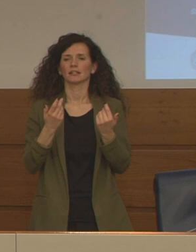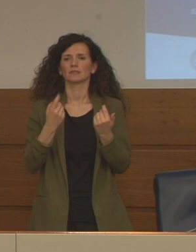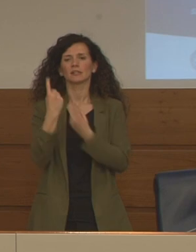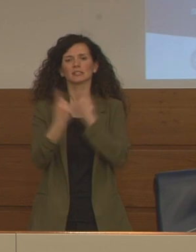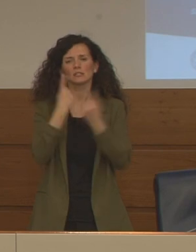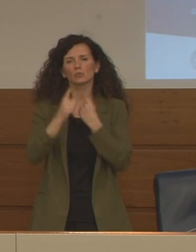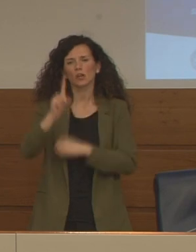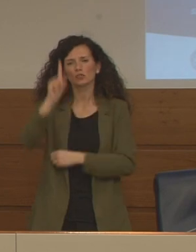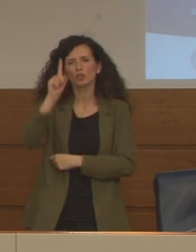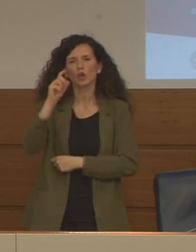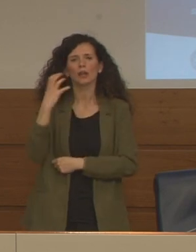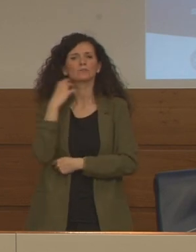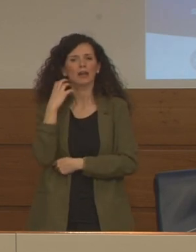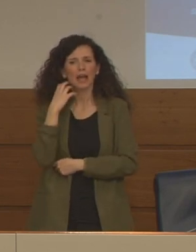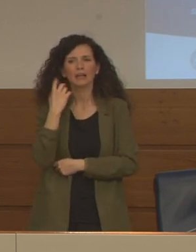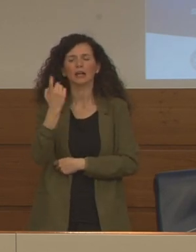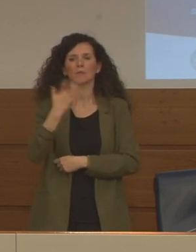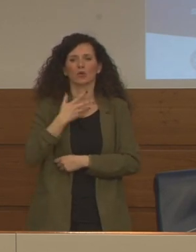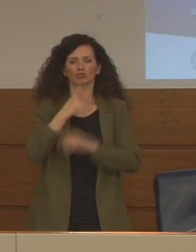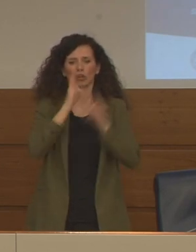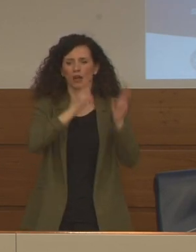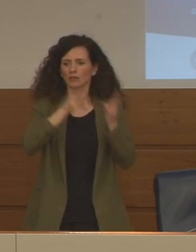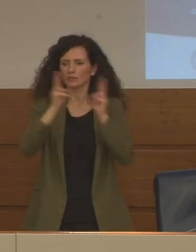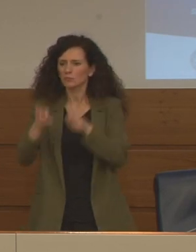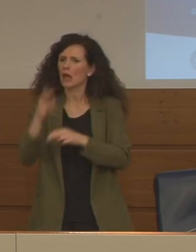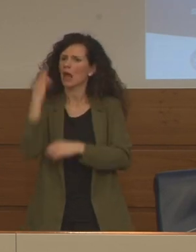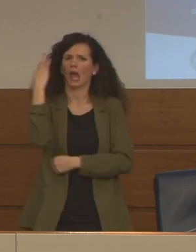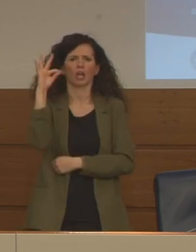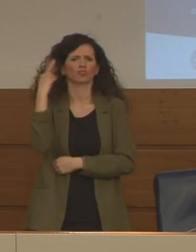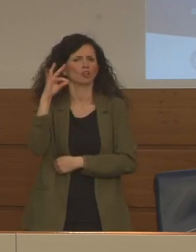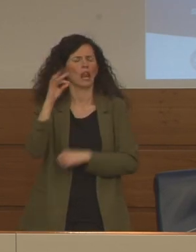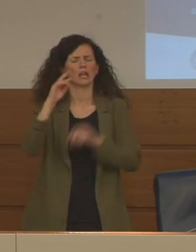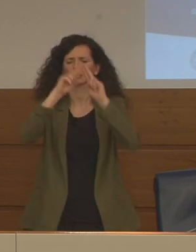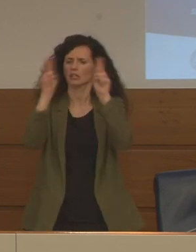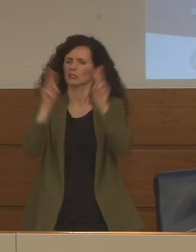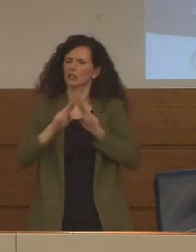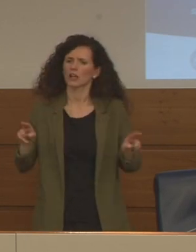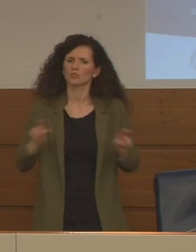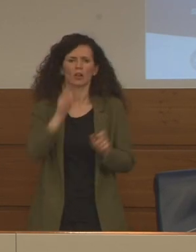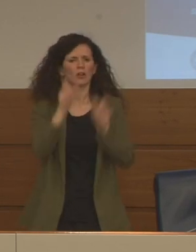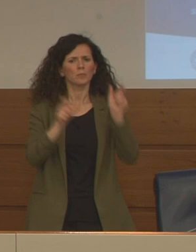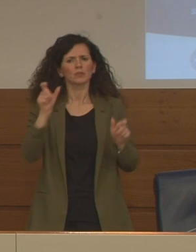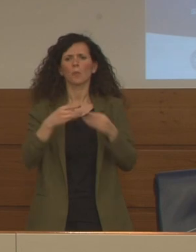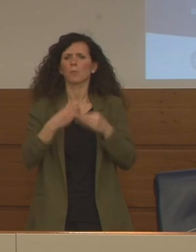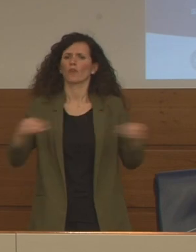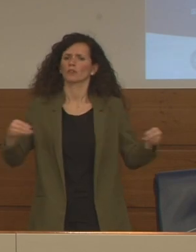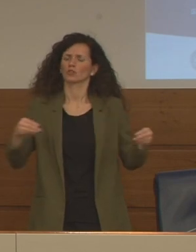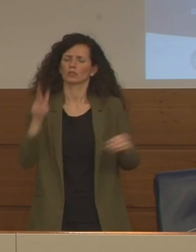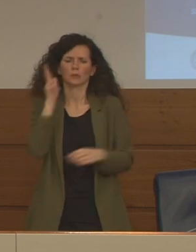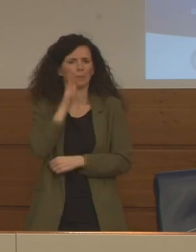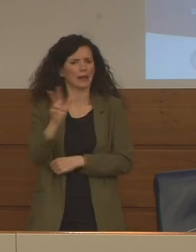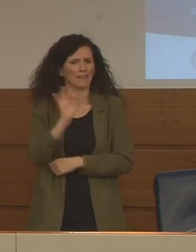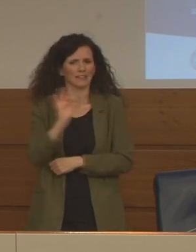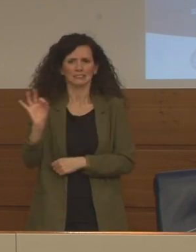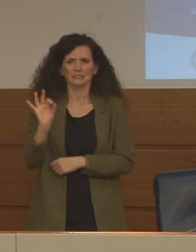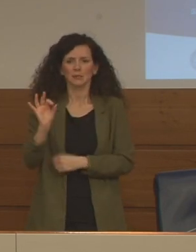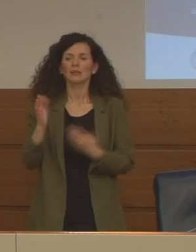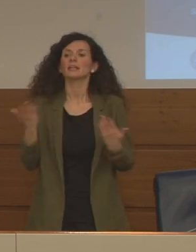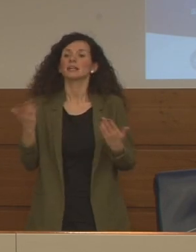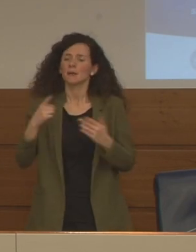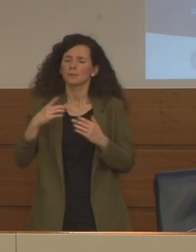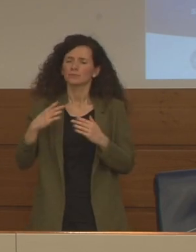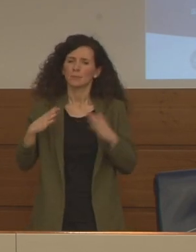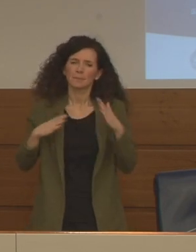dove lavorano dove hanno strutture di assoluta eccellenza internazionale professionisti bravissimi però pur col loro